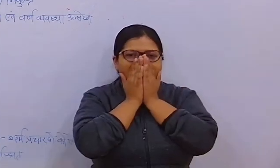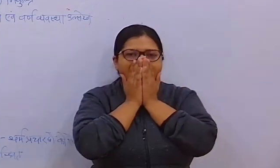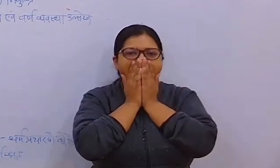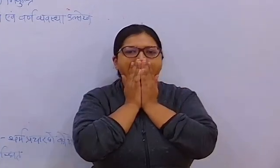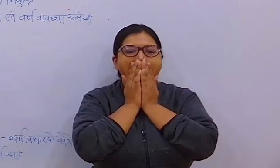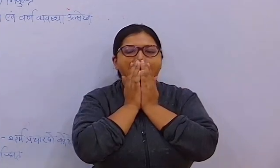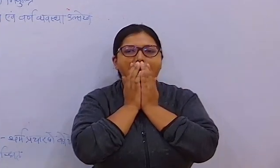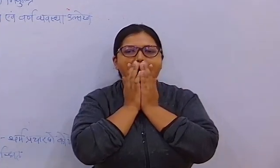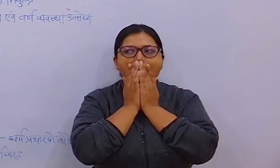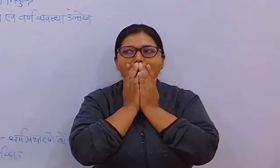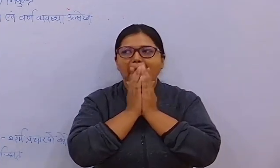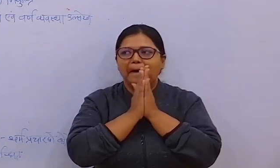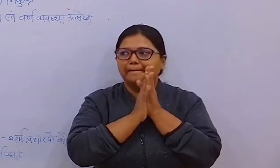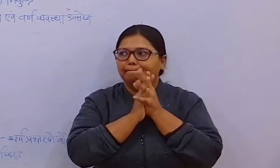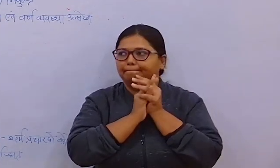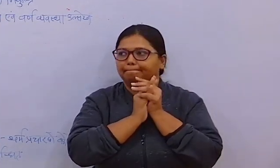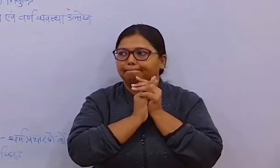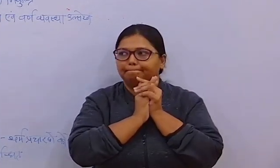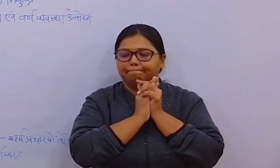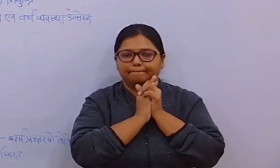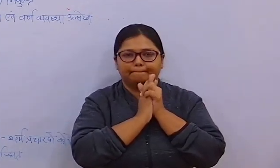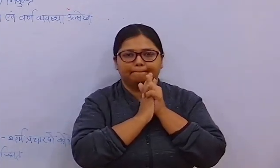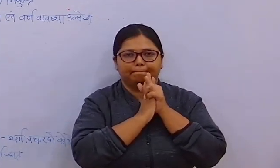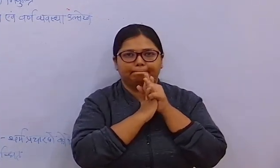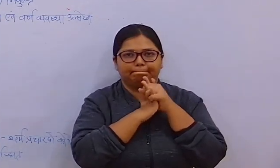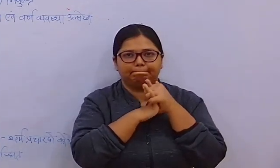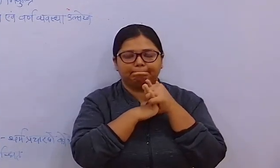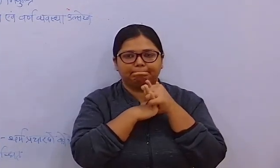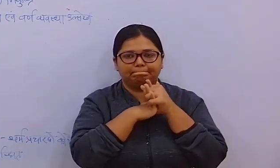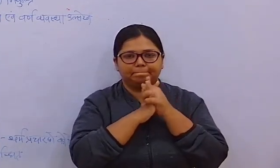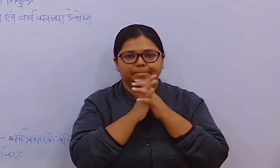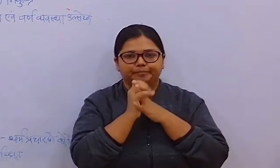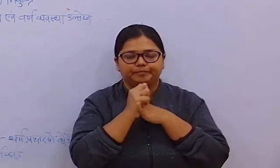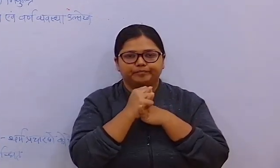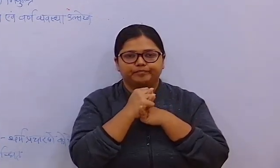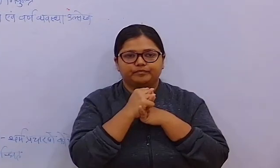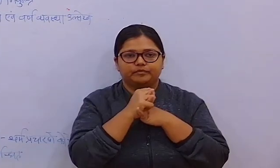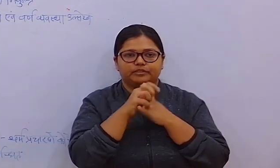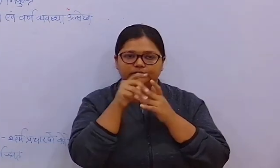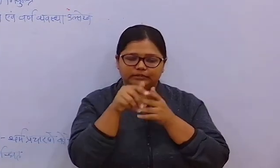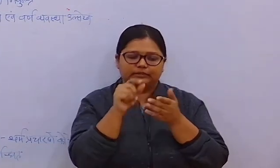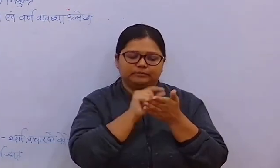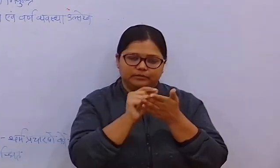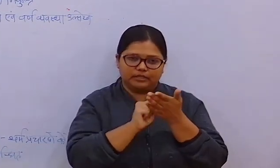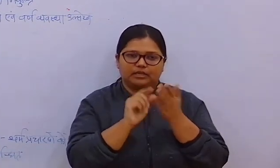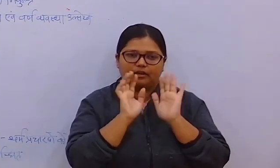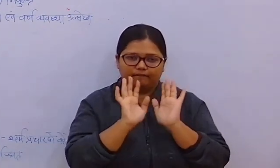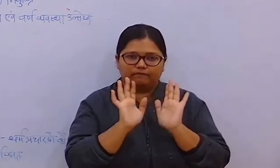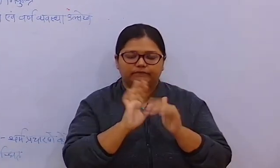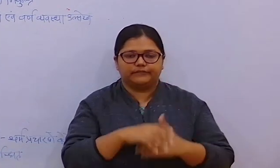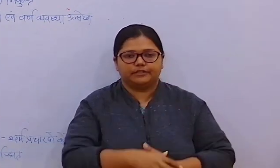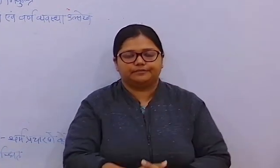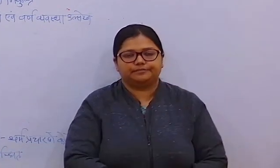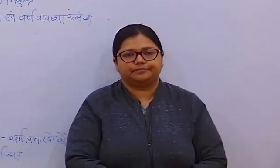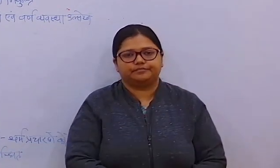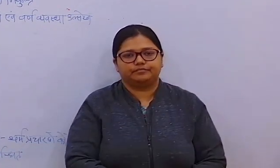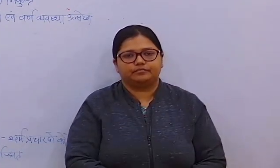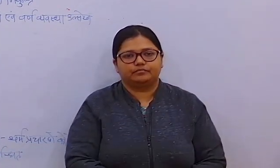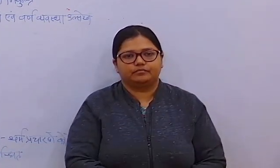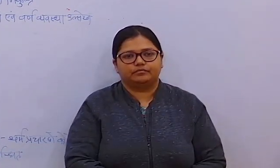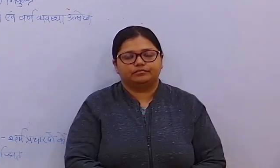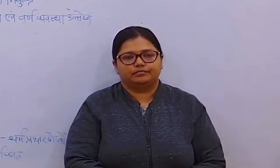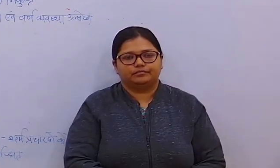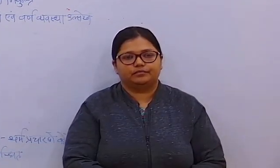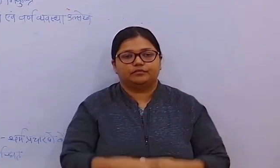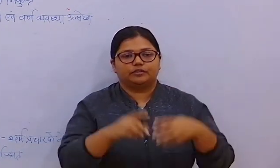हैं इसमें चोल, चेर, पांड्य ये जो राज्य हैं इनका भी क्या किया गया है, उल्लेख किया गया है, ठीक है। तृतीय और